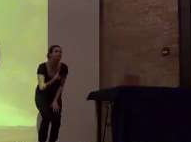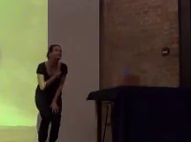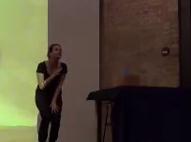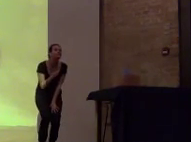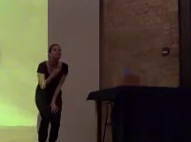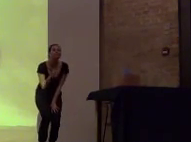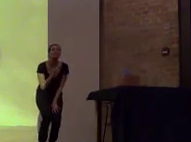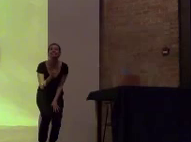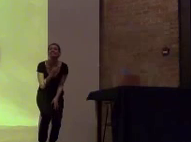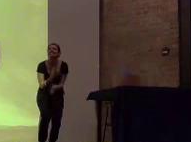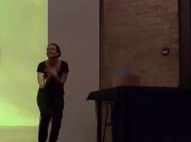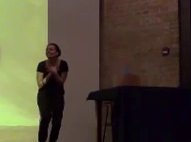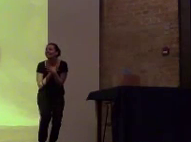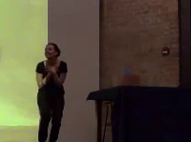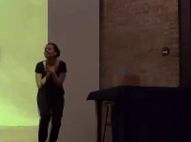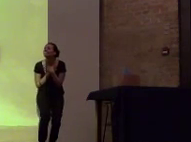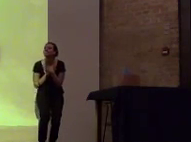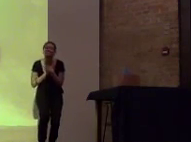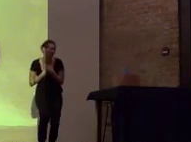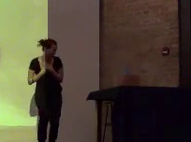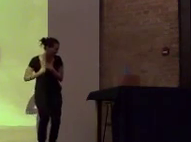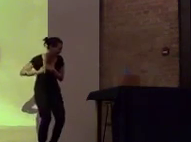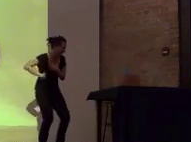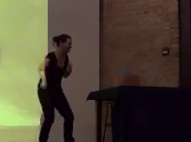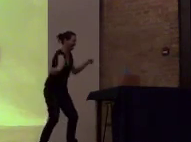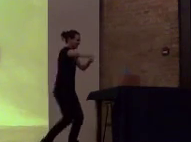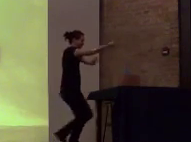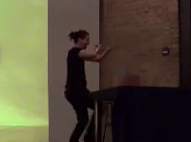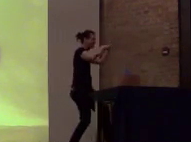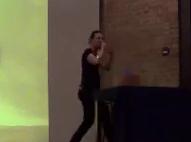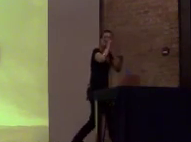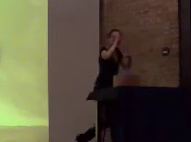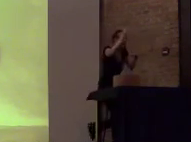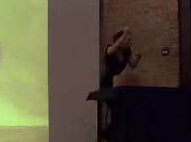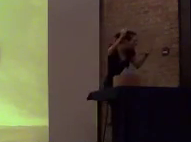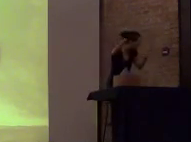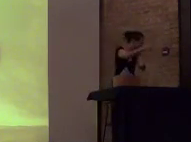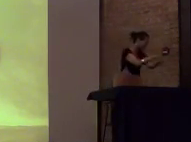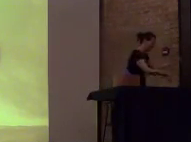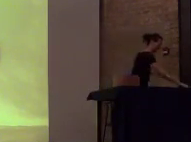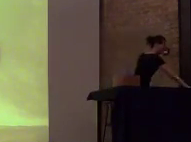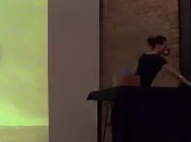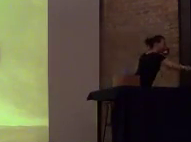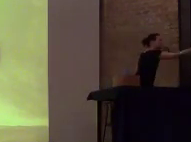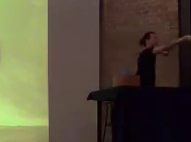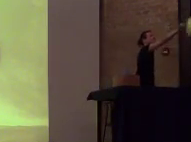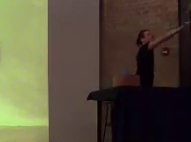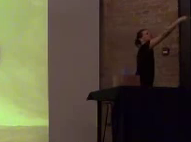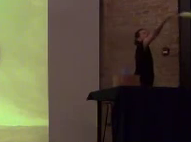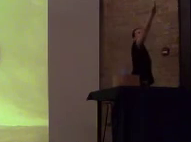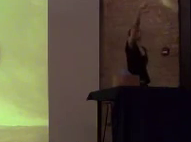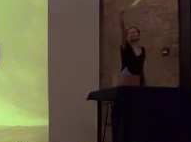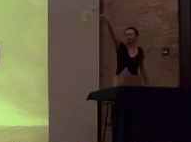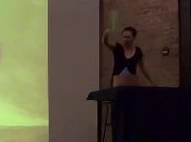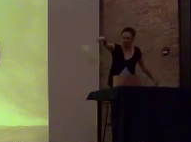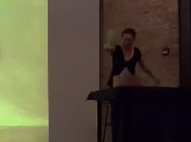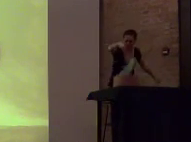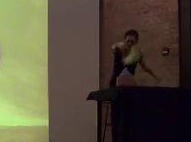ficar abaixados. E todos estavam com medo. E o redemoinho descia, descia, descia, descia,